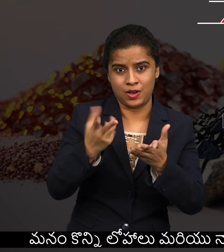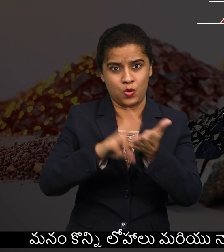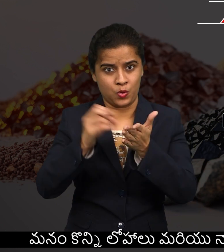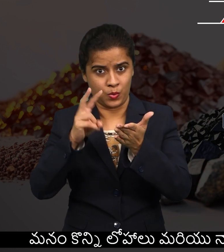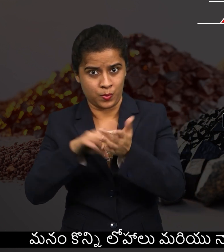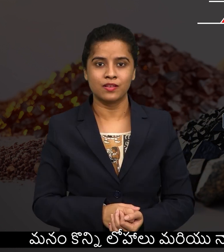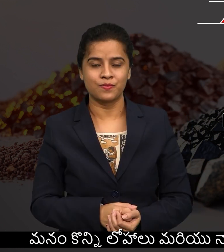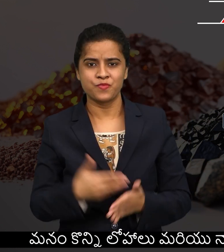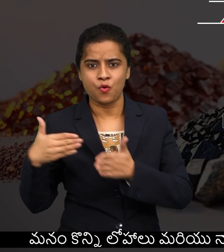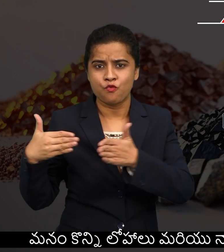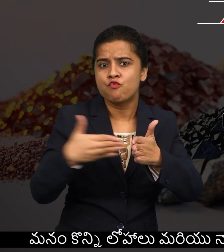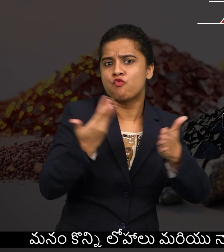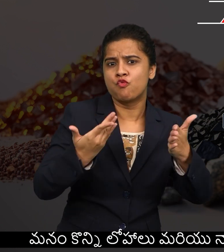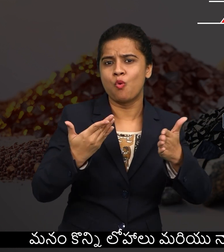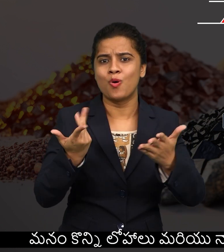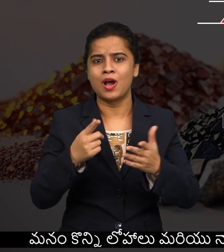పరిశీలిస్తే